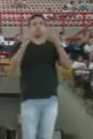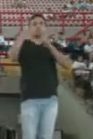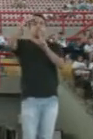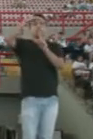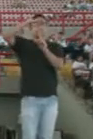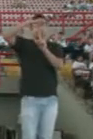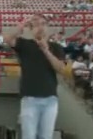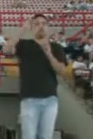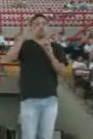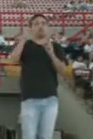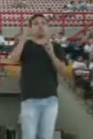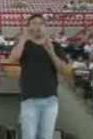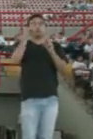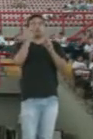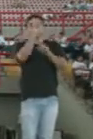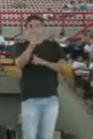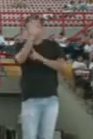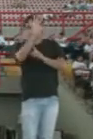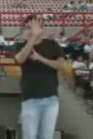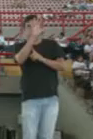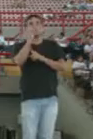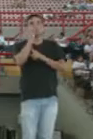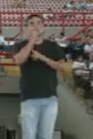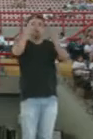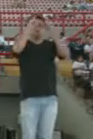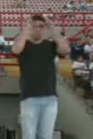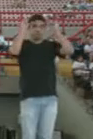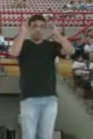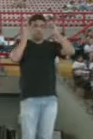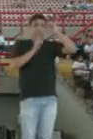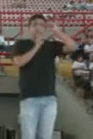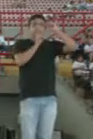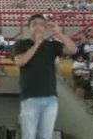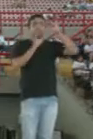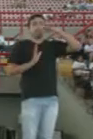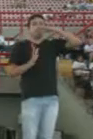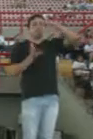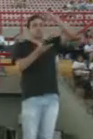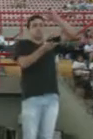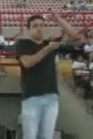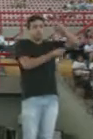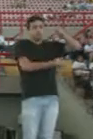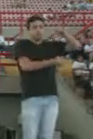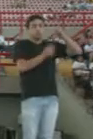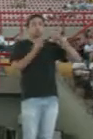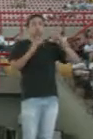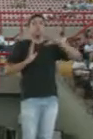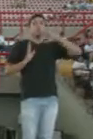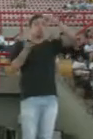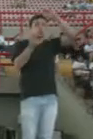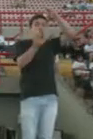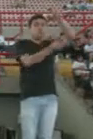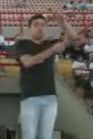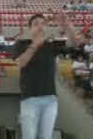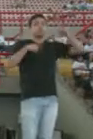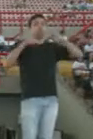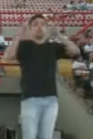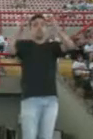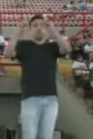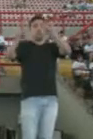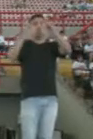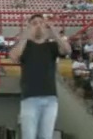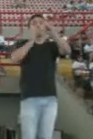placa. Essa imagem dessa enfermeira, ela é famosa no mundo inteiro. No mundo inteiro tem a foto